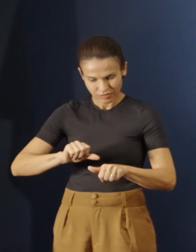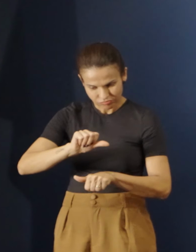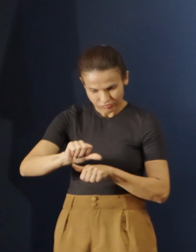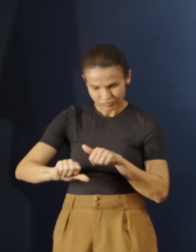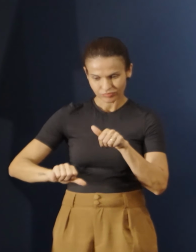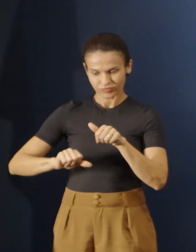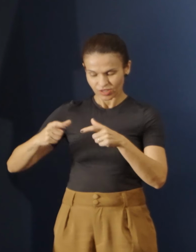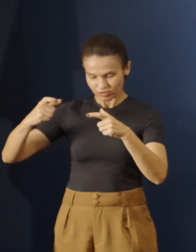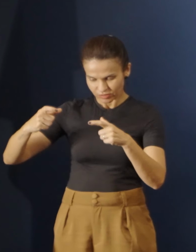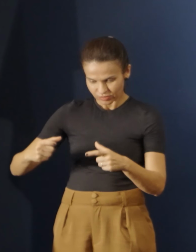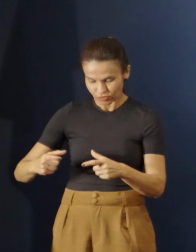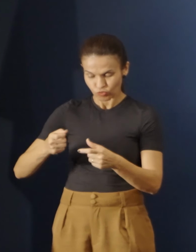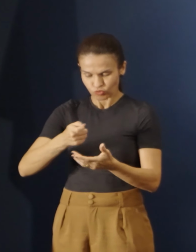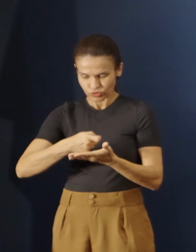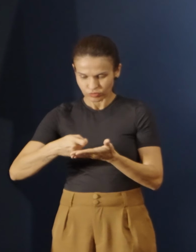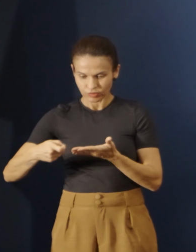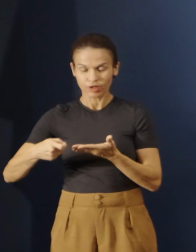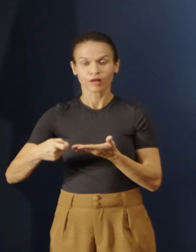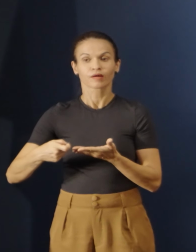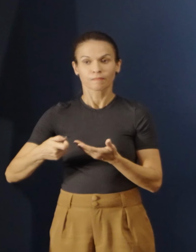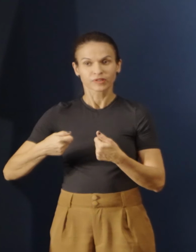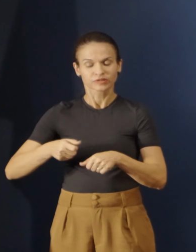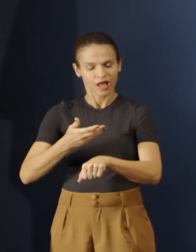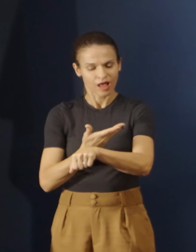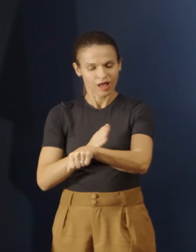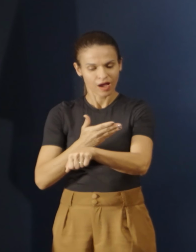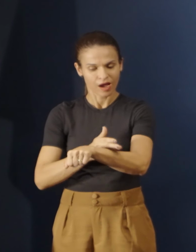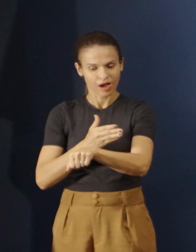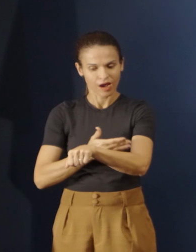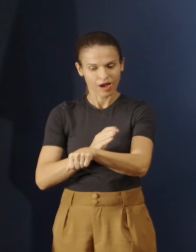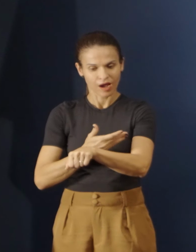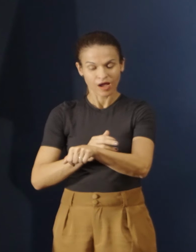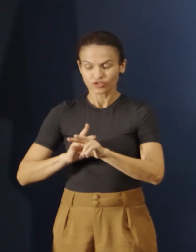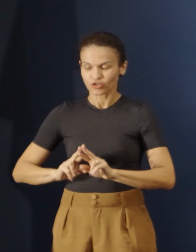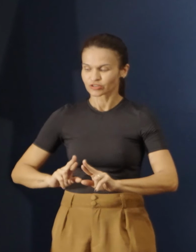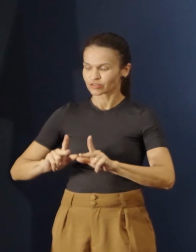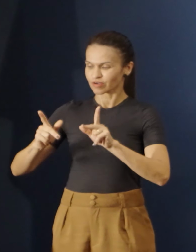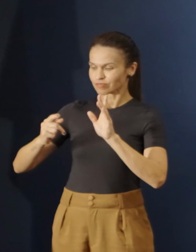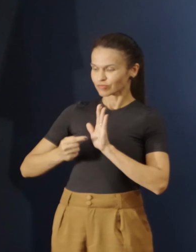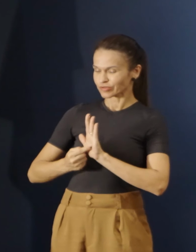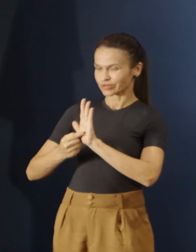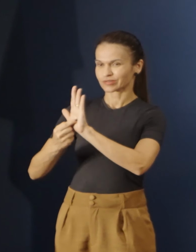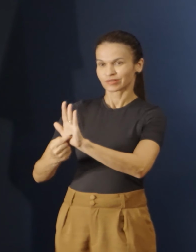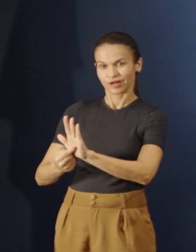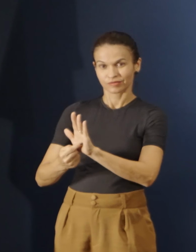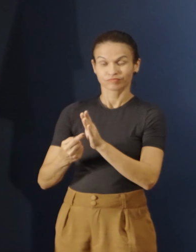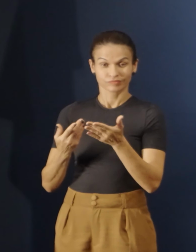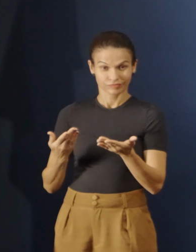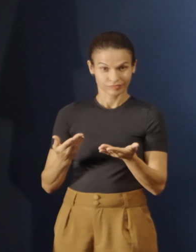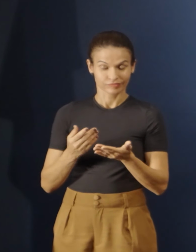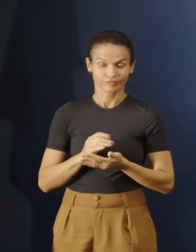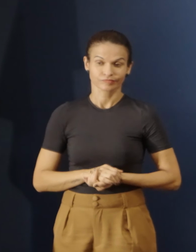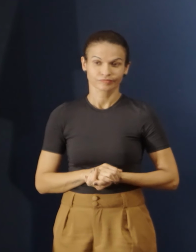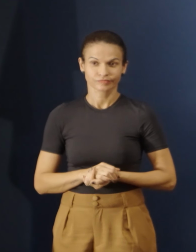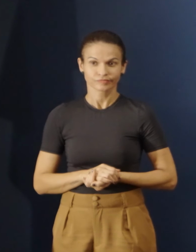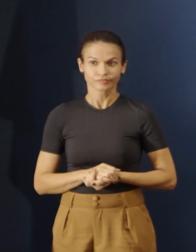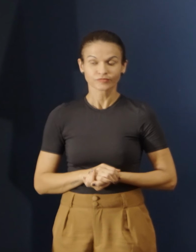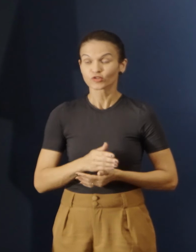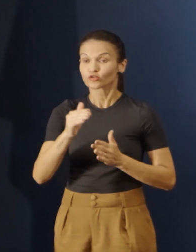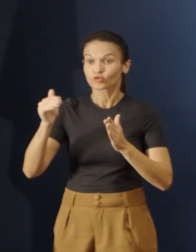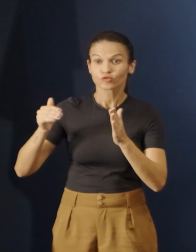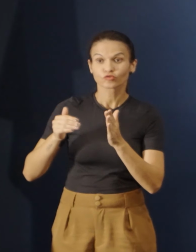é nesse lugar que você, como escritor, tem que exercer a sua diferença, o seu diferencial, vamos dizer assim. Ora,